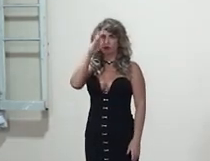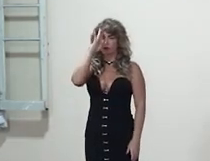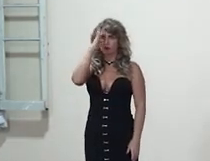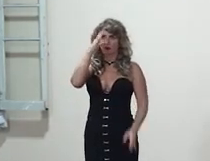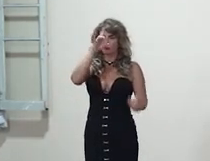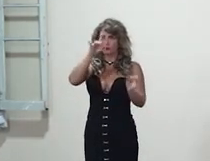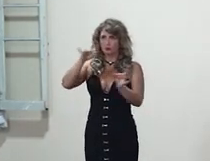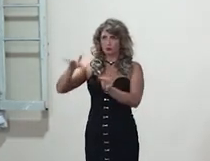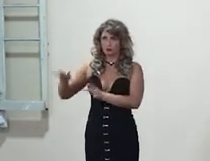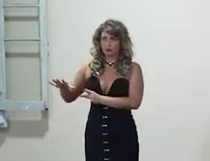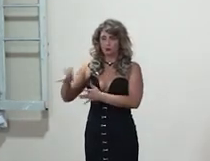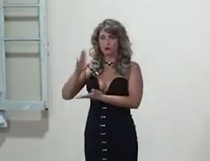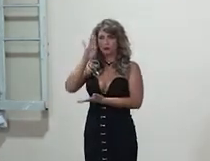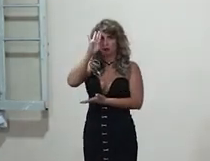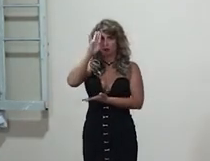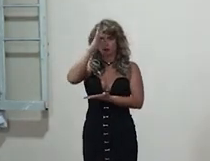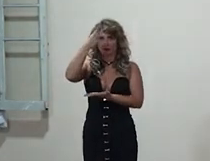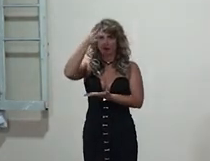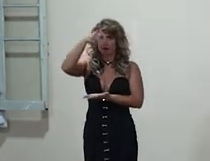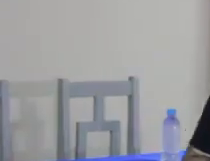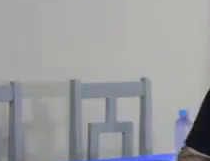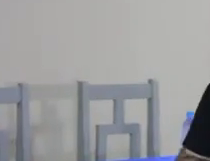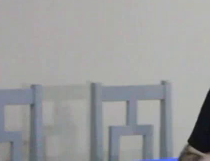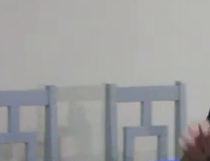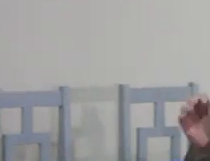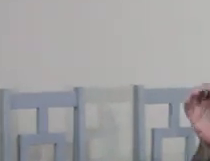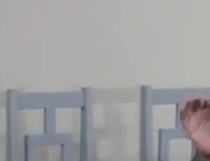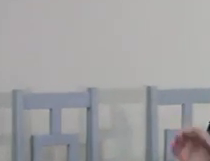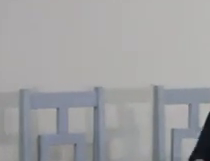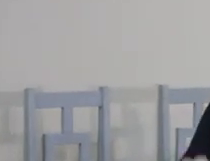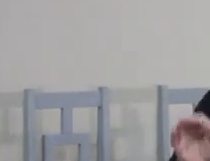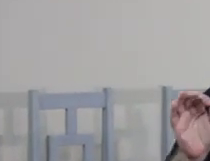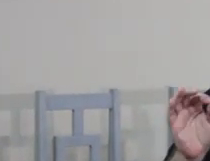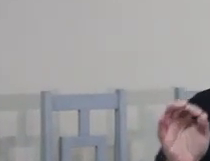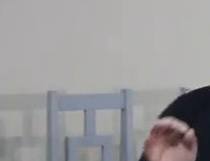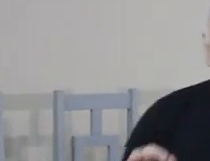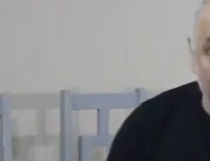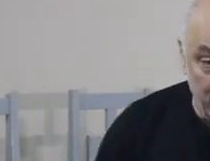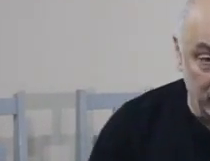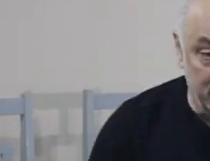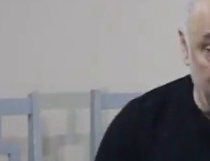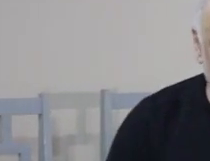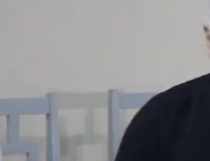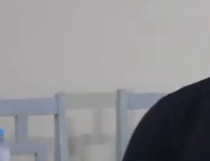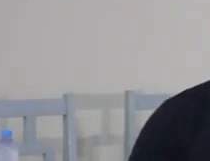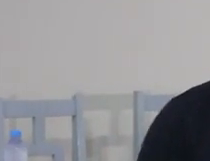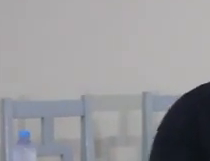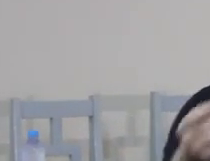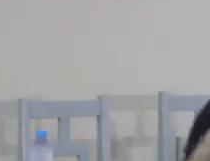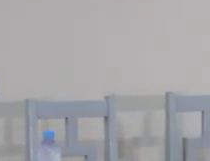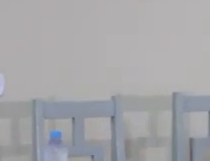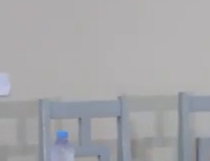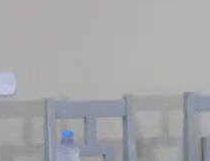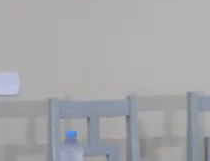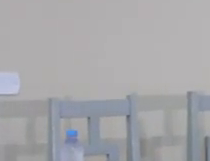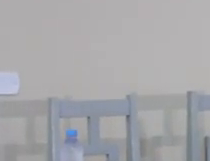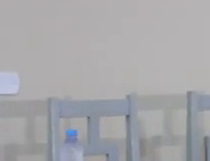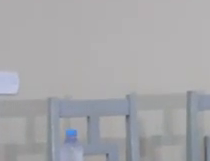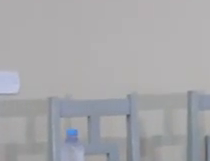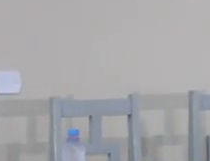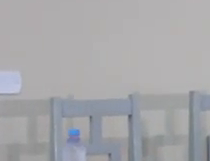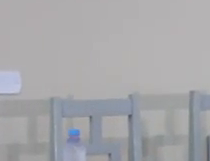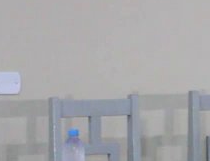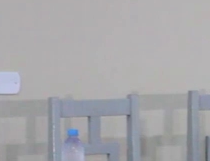deixar leve, não tem sido prioridade. E se nós não criarmos, e quando eu digo nós, eu me